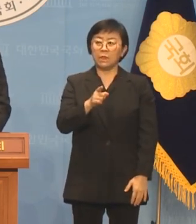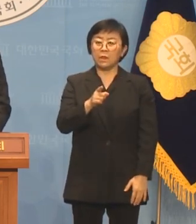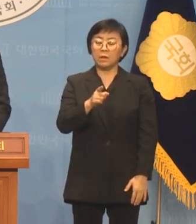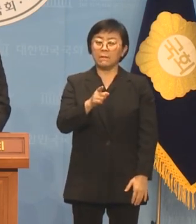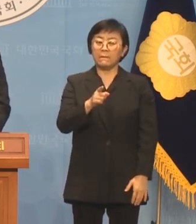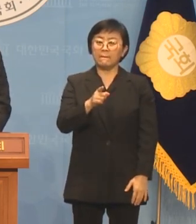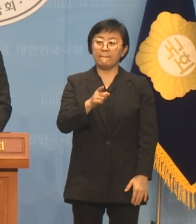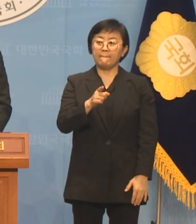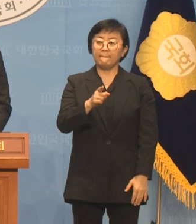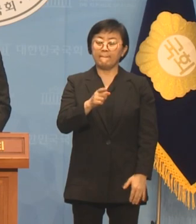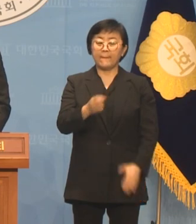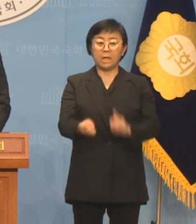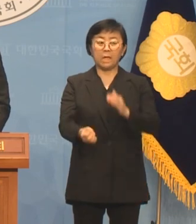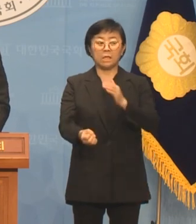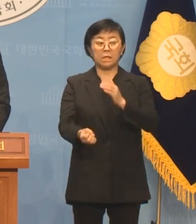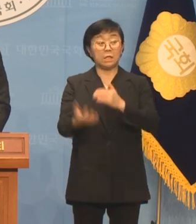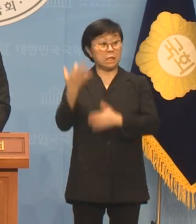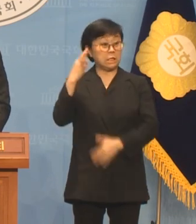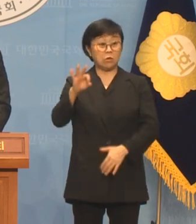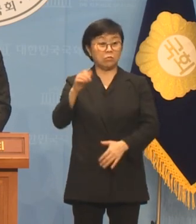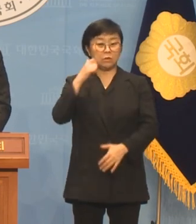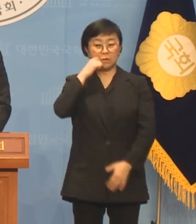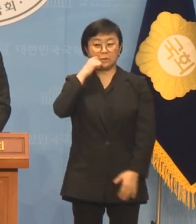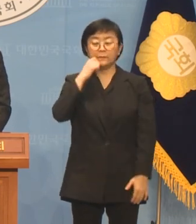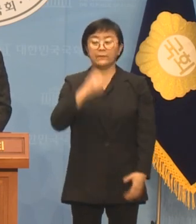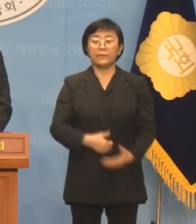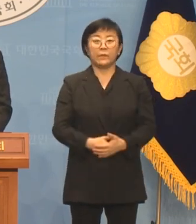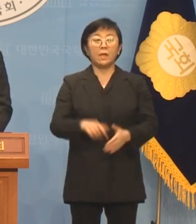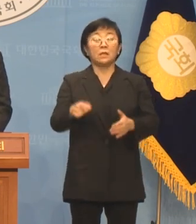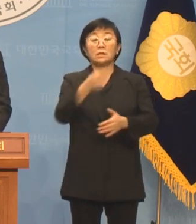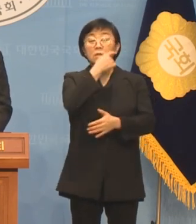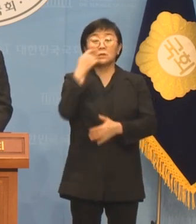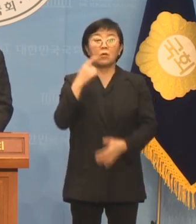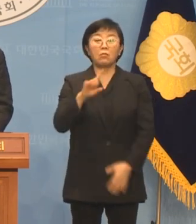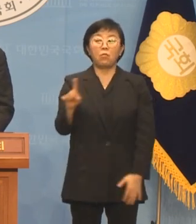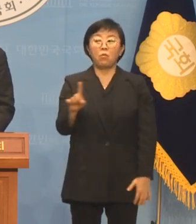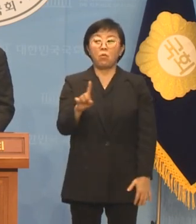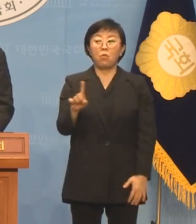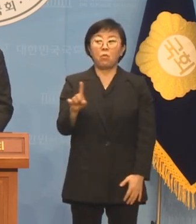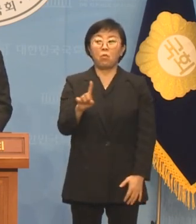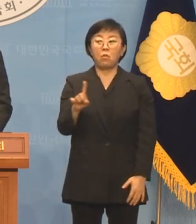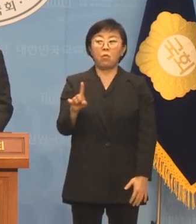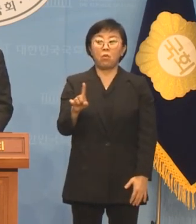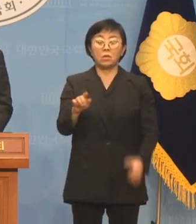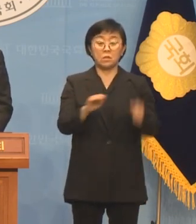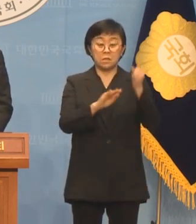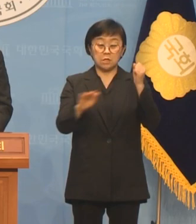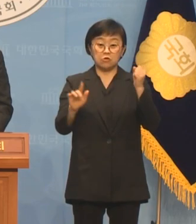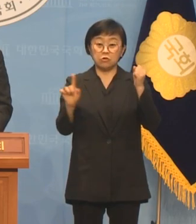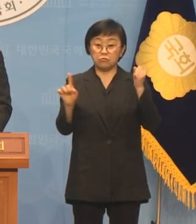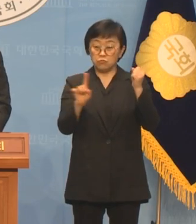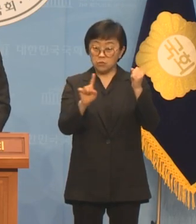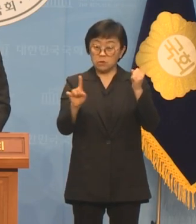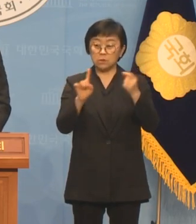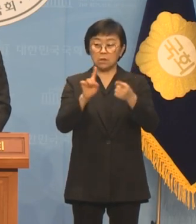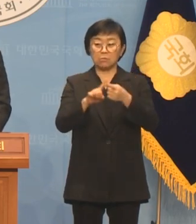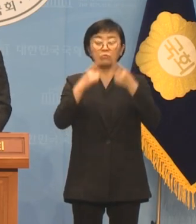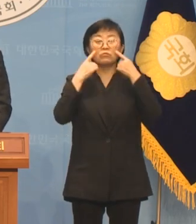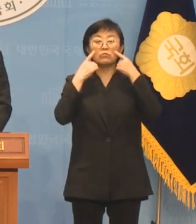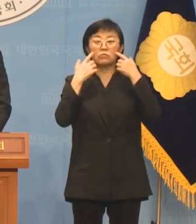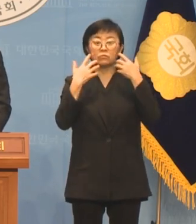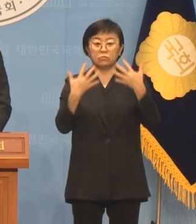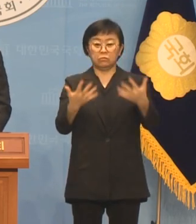이거는 승복할 수 없습니다. 받아들일 수 없습니다. 그 근거가 무엇인지, 기준이 무엇인지